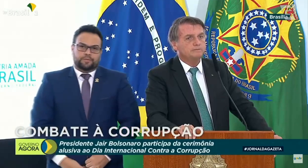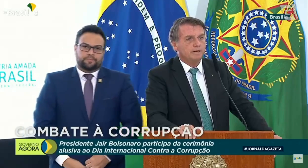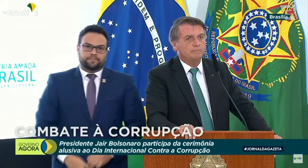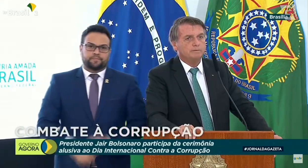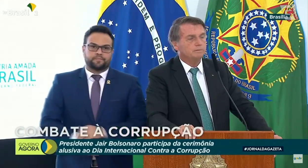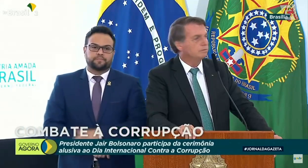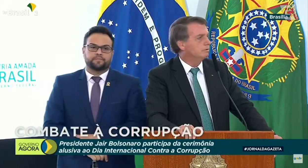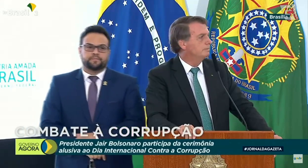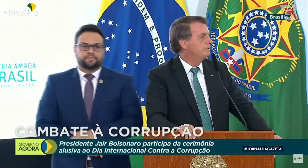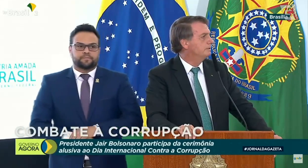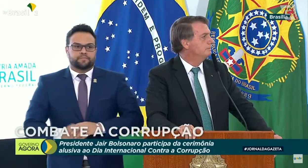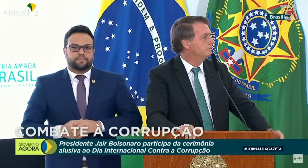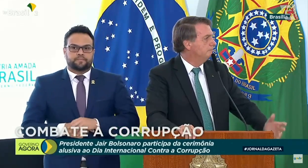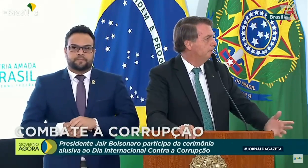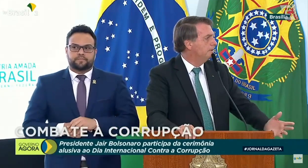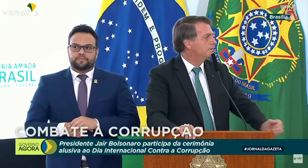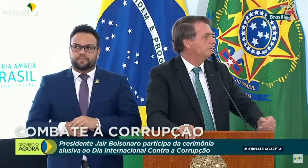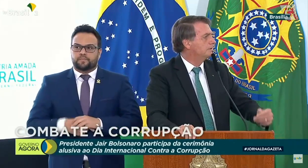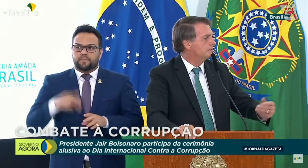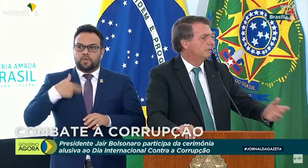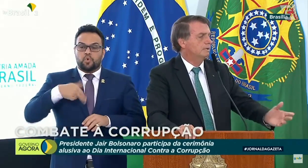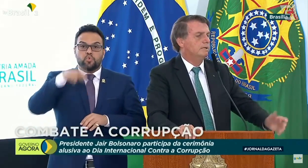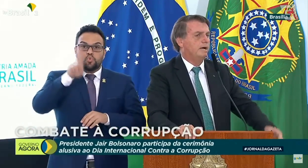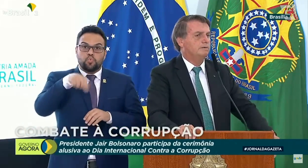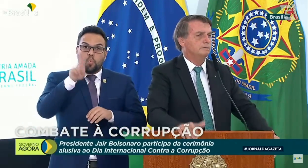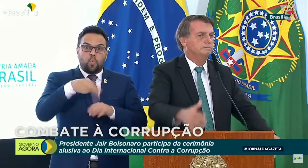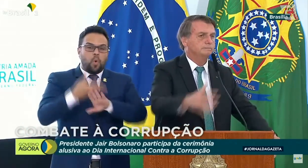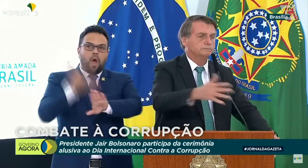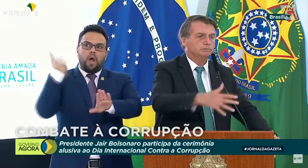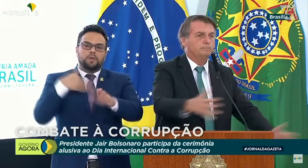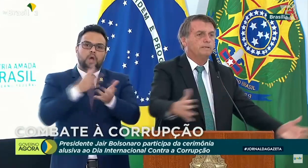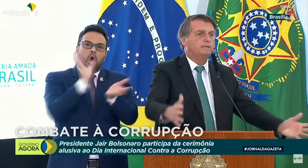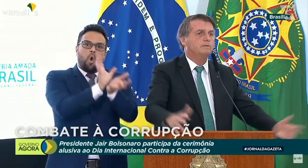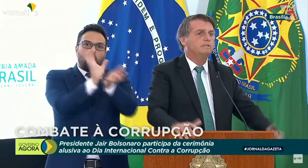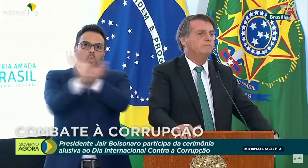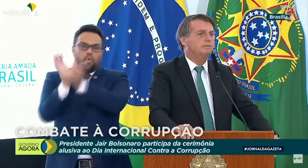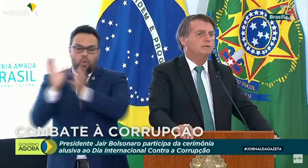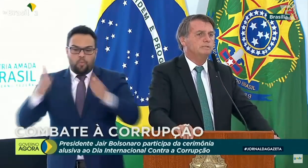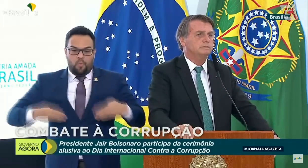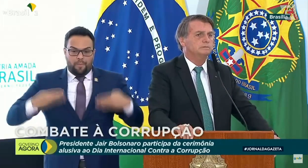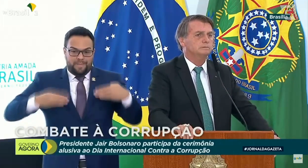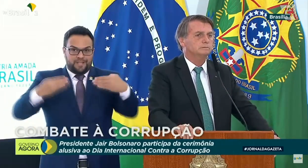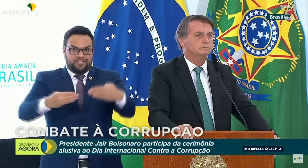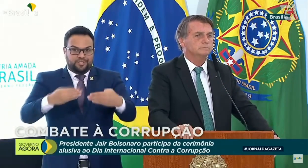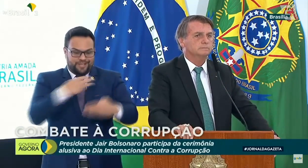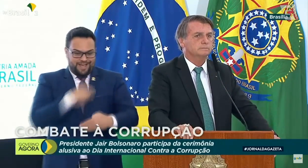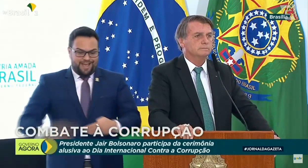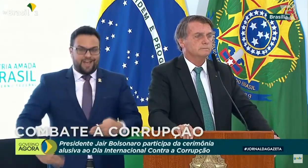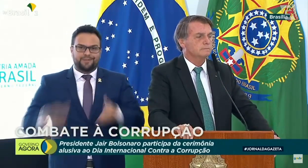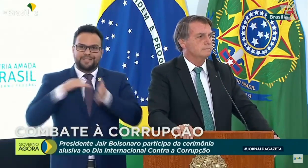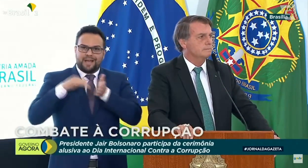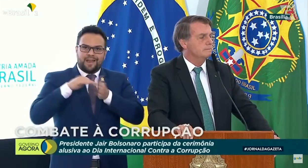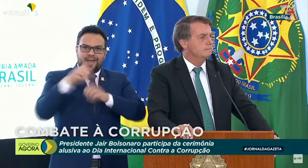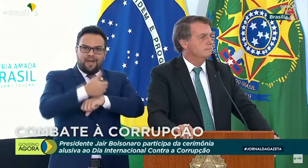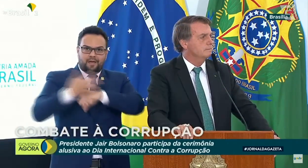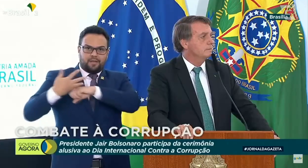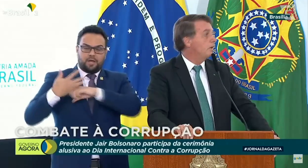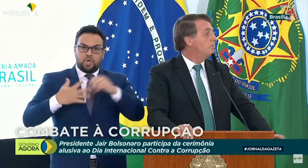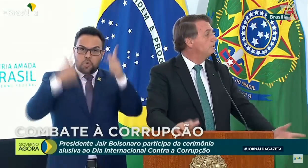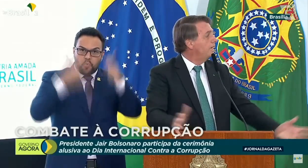eu nunca tivemos um grupo de ministros secretários do padrão que temos hoje